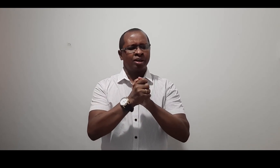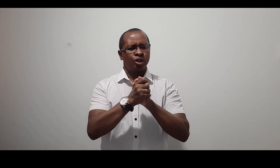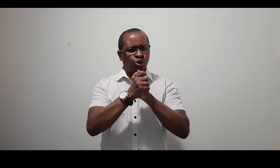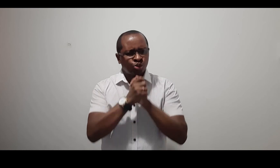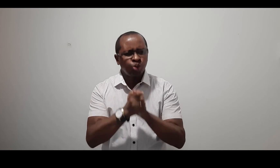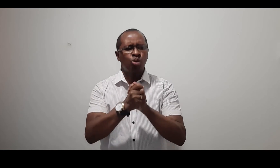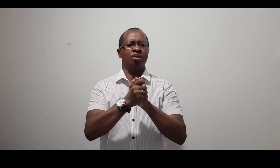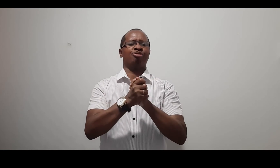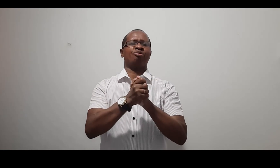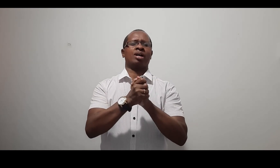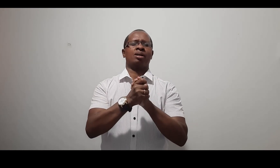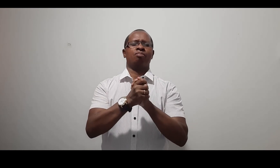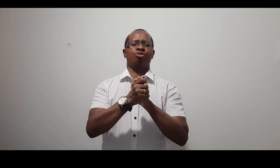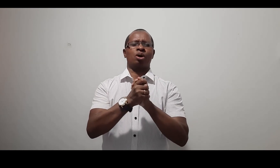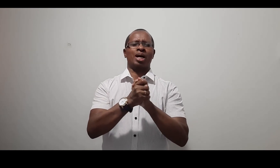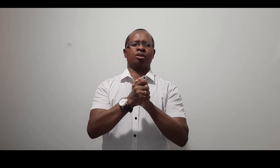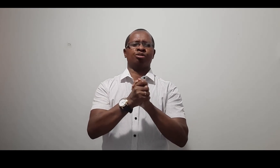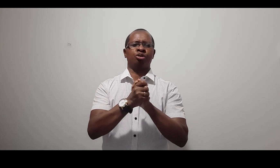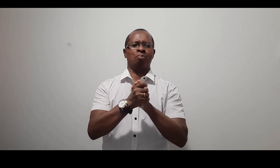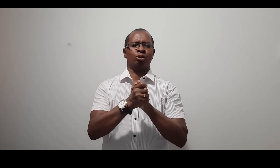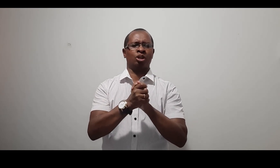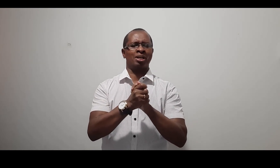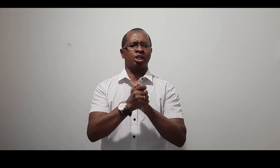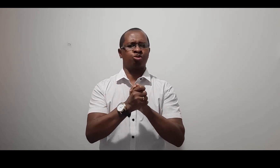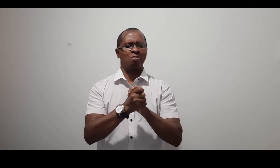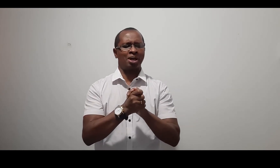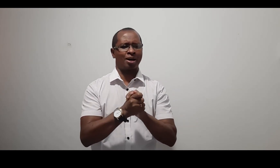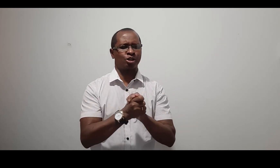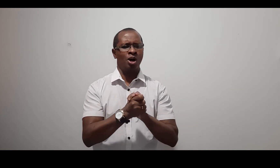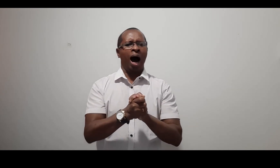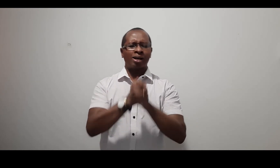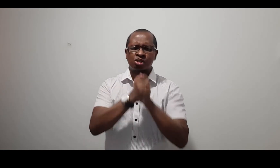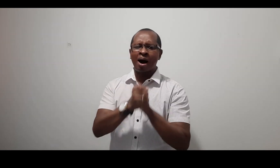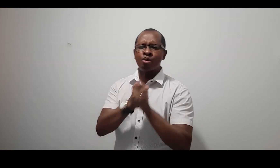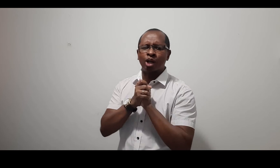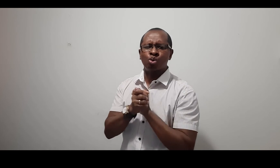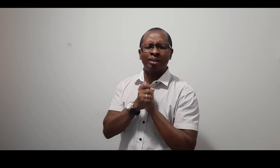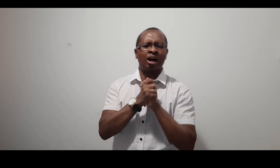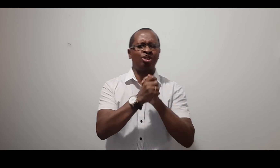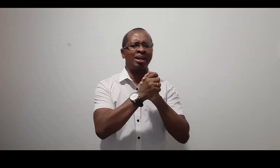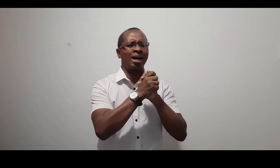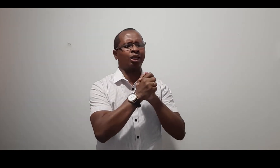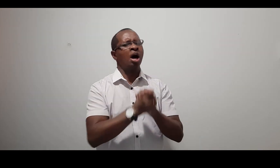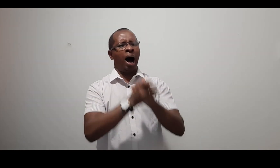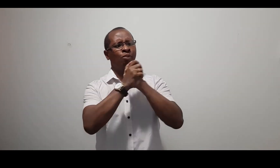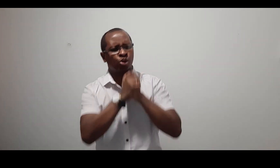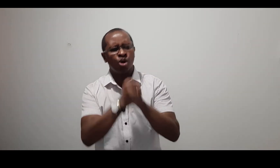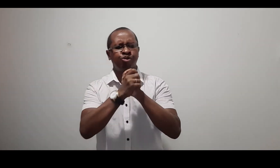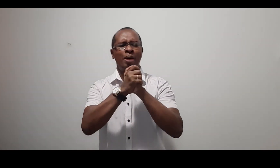no tokony vavaka mivoaka ao anatin'ny fony mpanota mandre zao fampianarany zao ary zany na tonga ny davida nangatany amroa ny fomadio